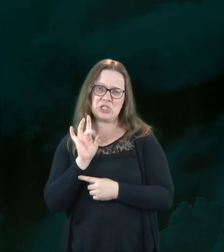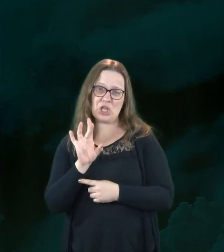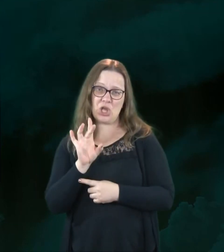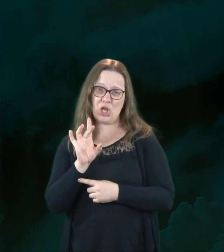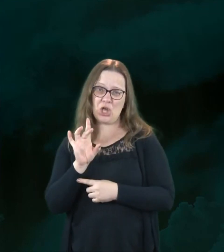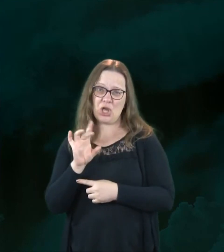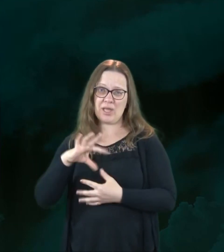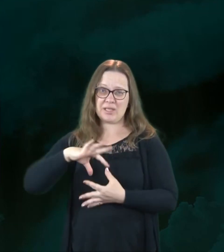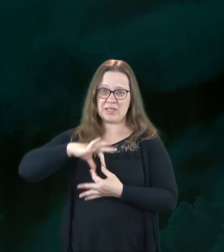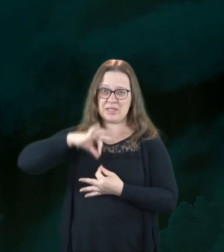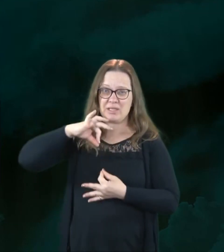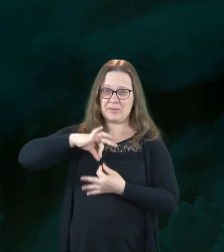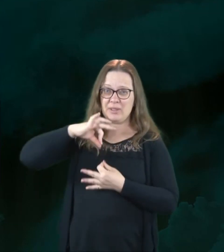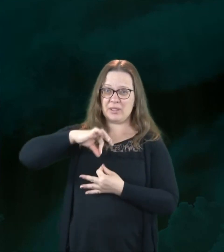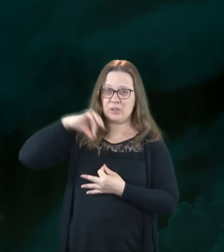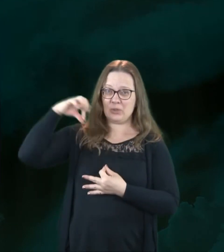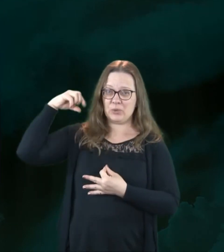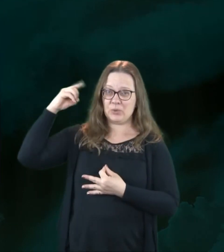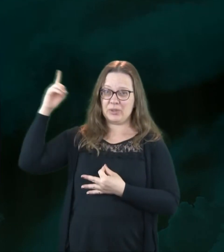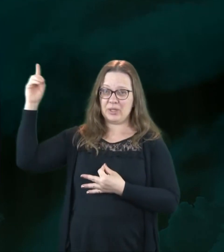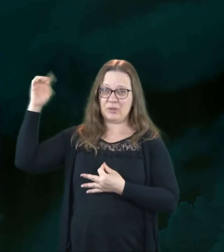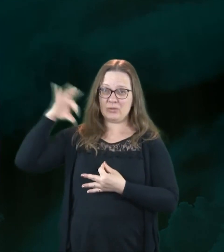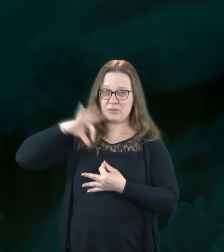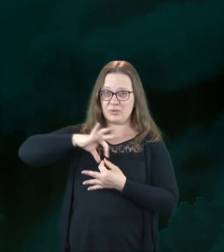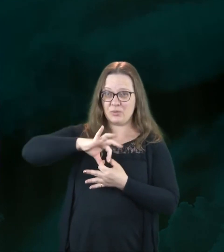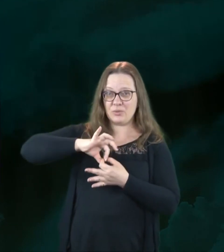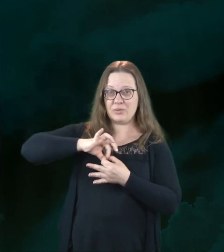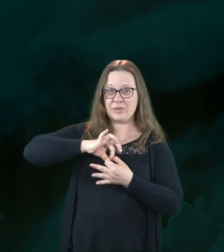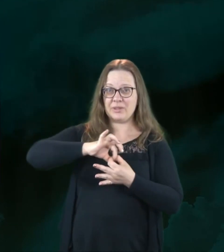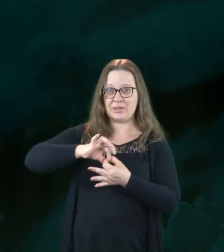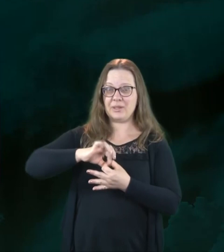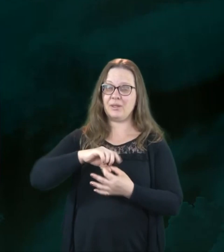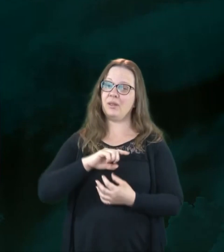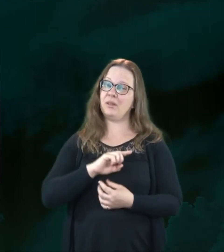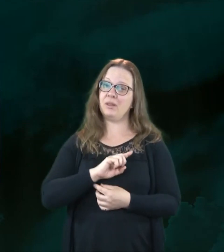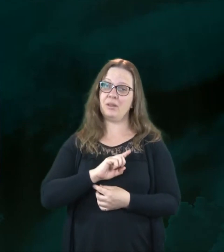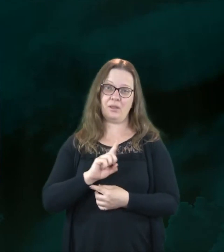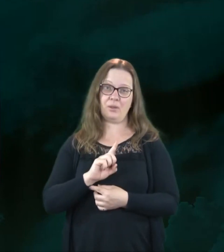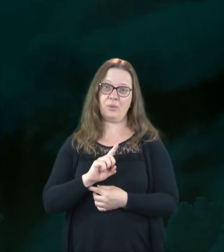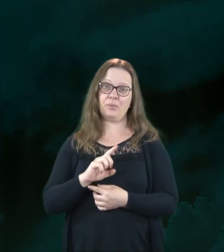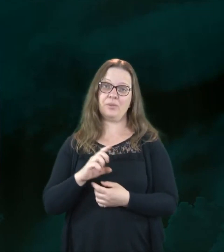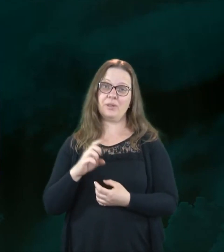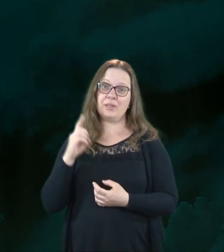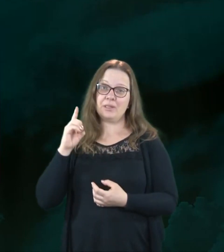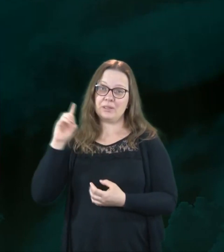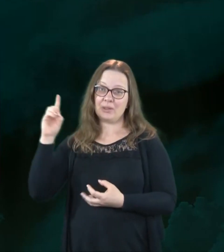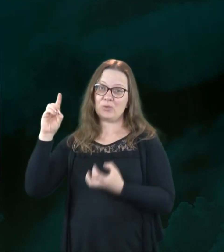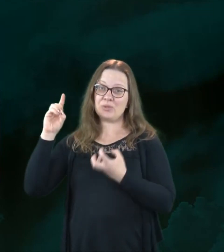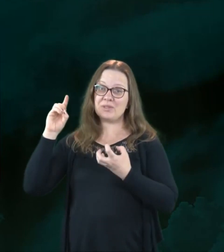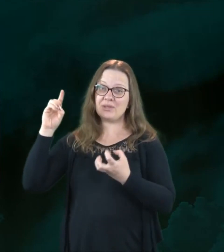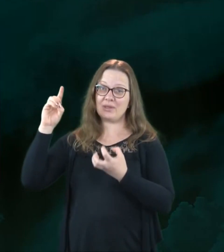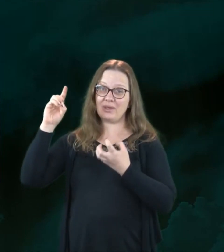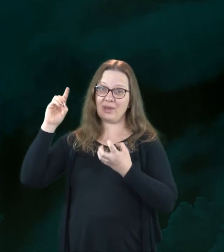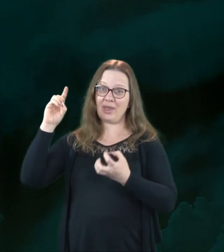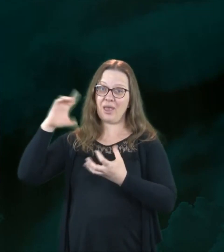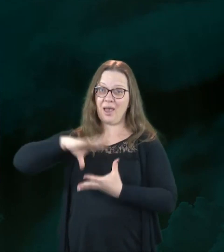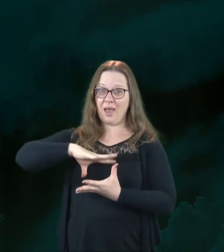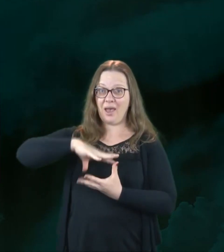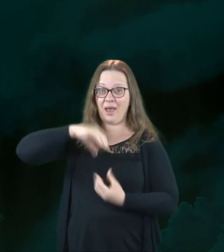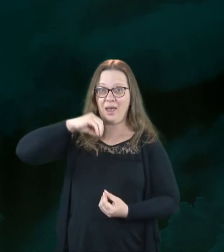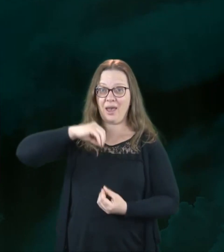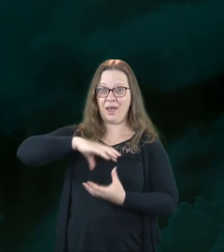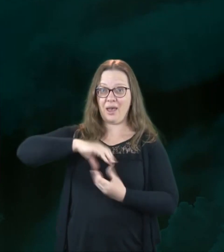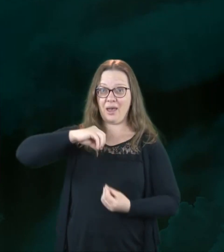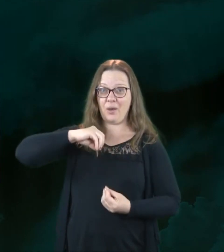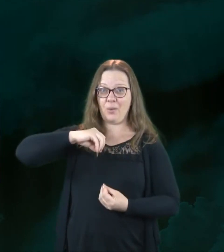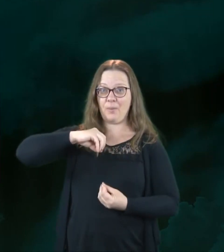seu espírito, você que já se considera um convertido, você se considera um crente, um cristão, sabe,